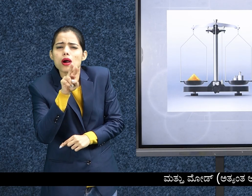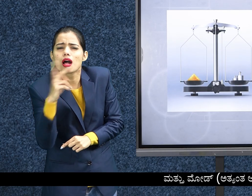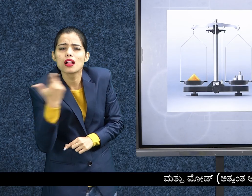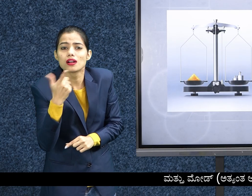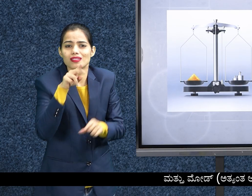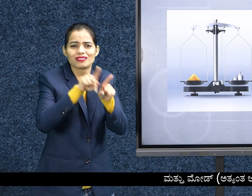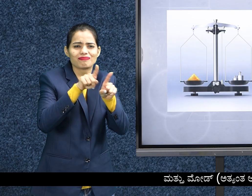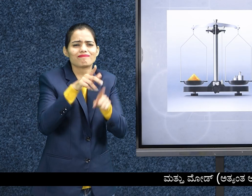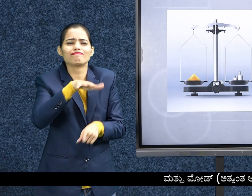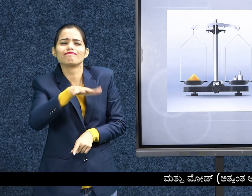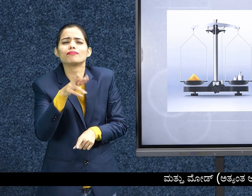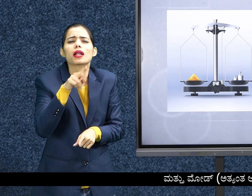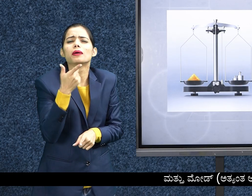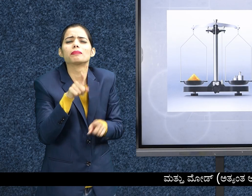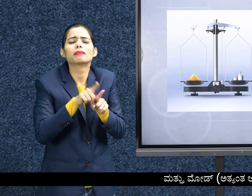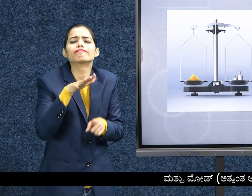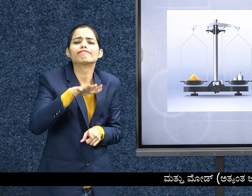ಮತ್ತು ಮೋಡ್.